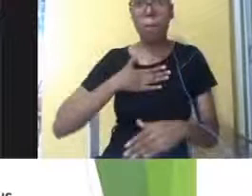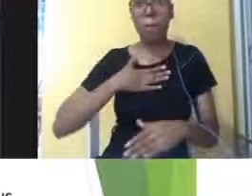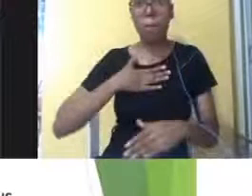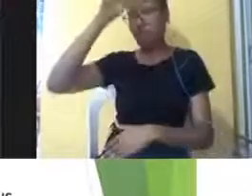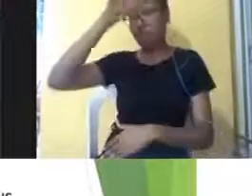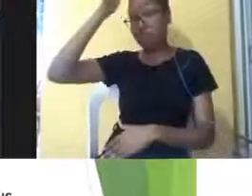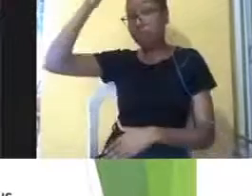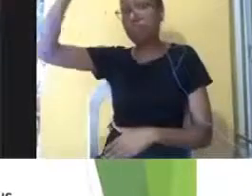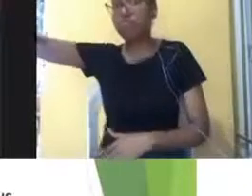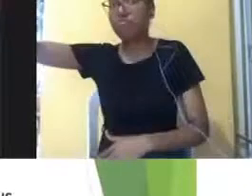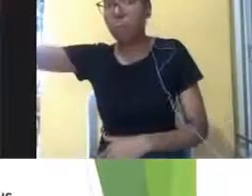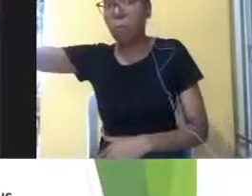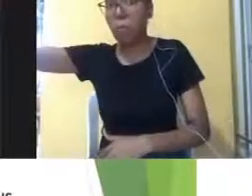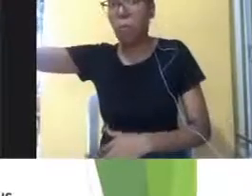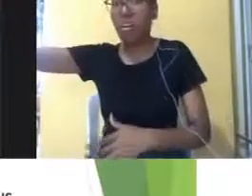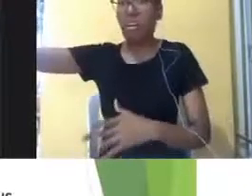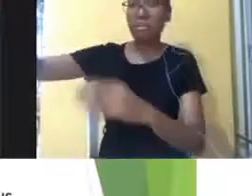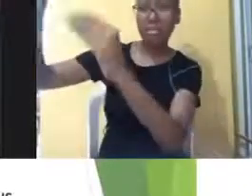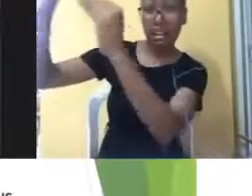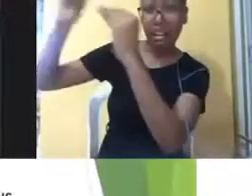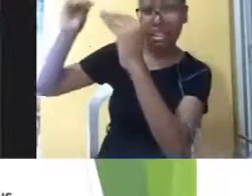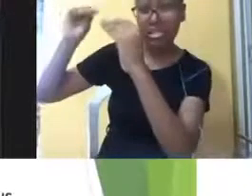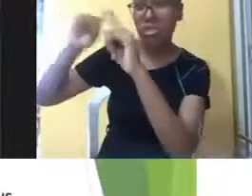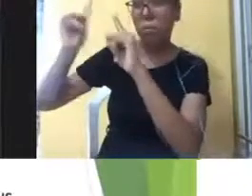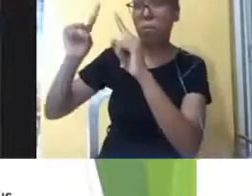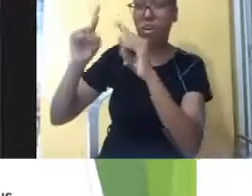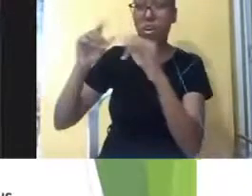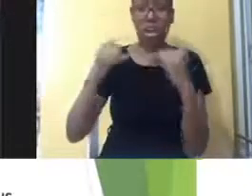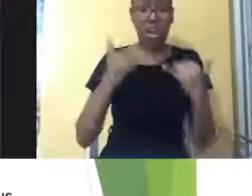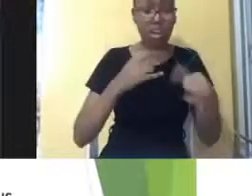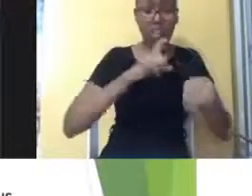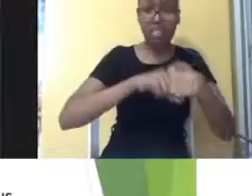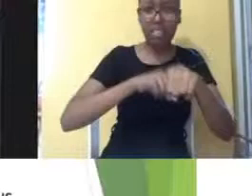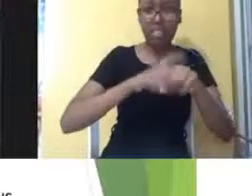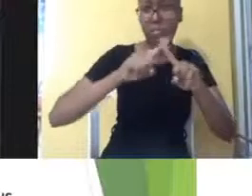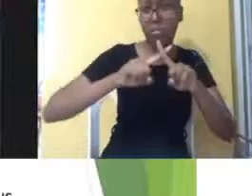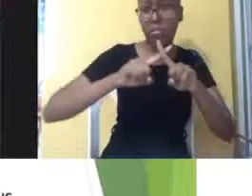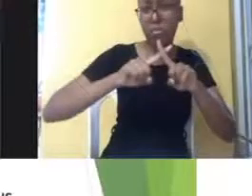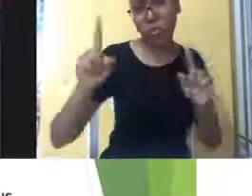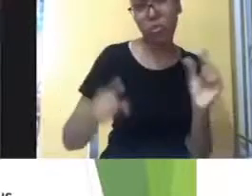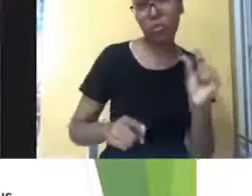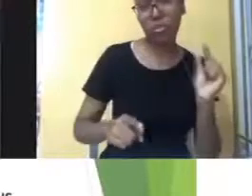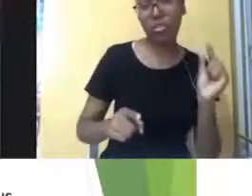hoy, porque los tiempos David, ¿tú son vente a alguna diferentes. conferencia ahora?